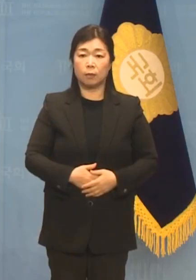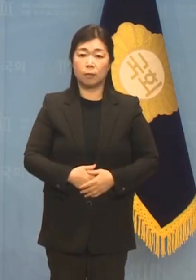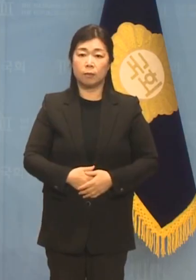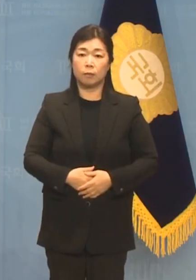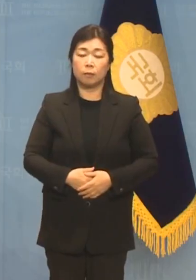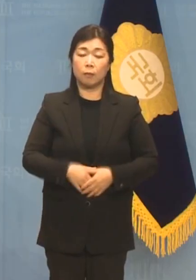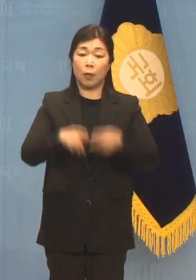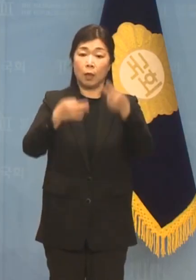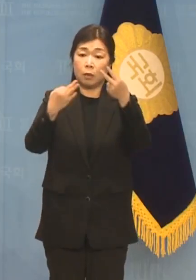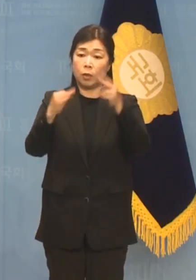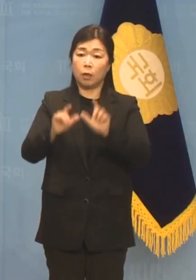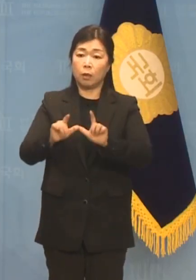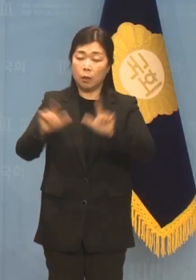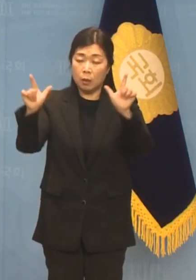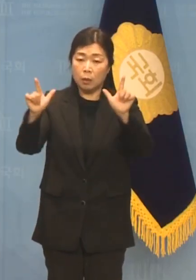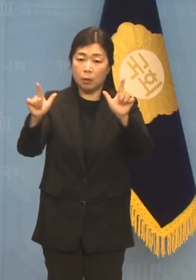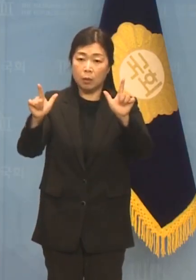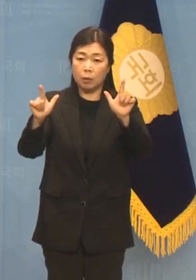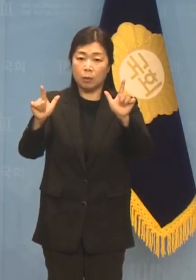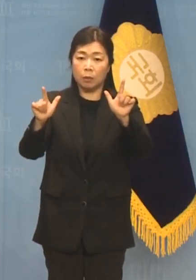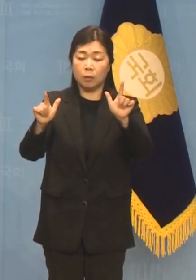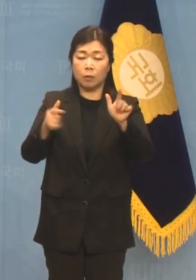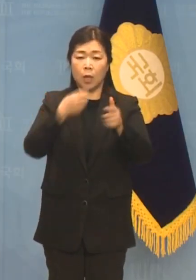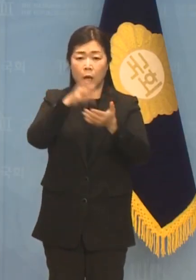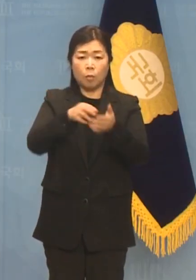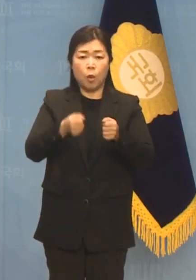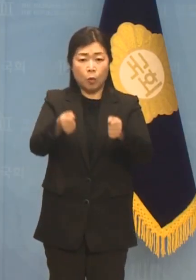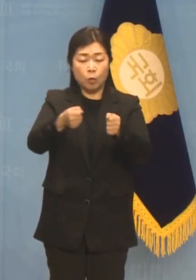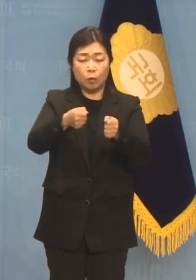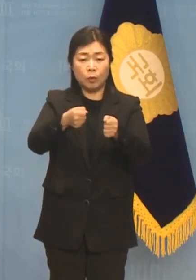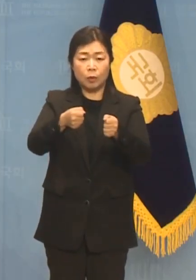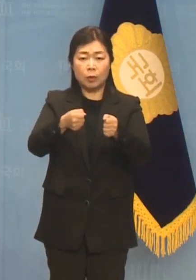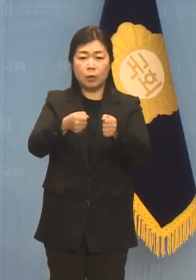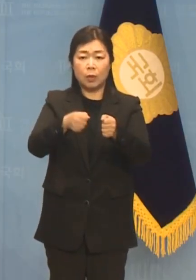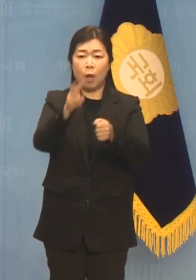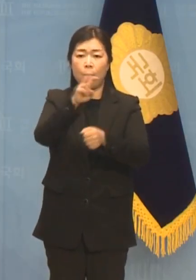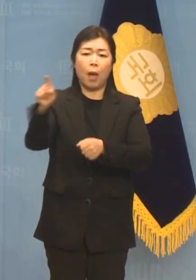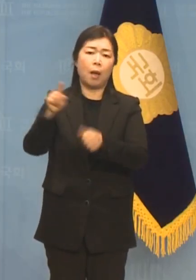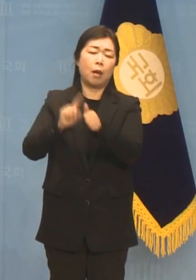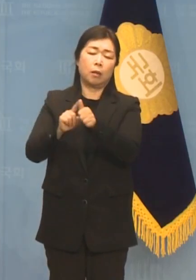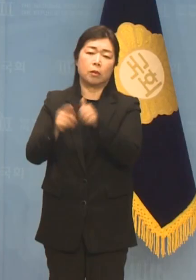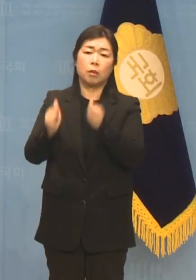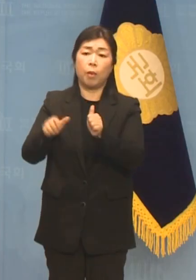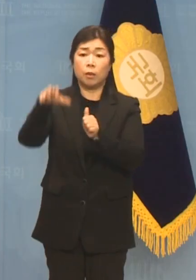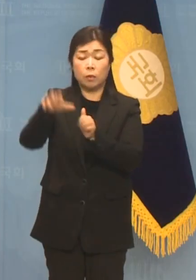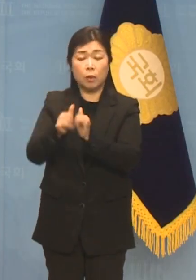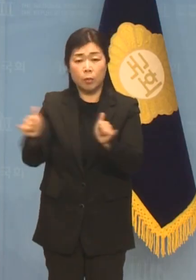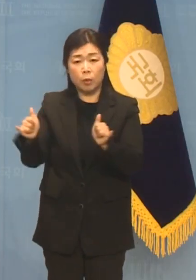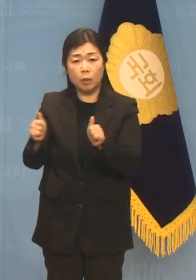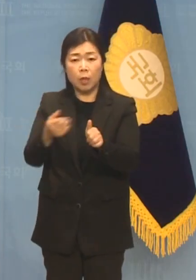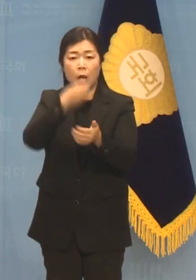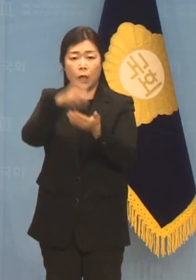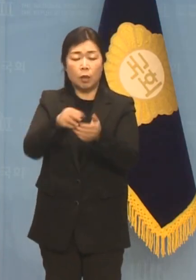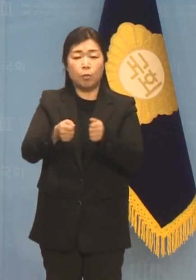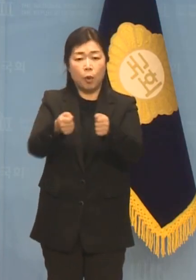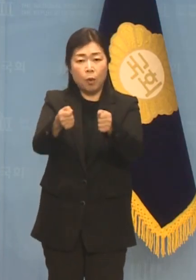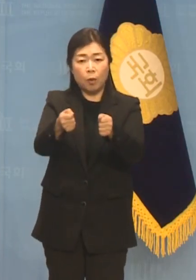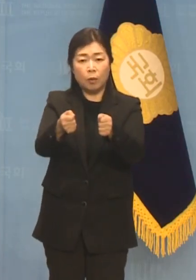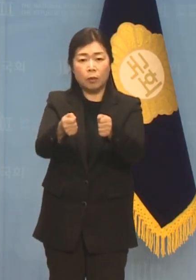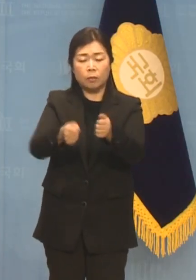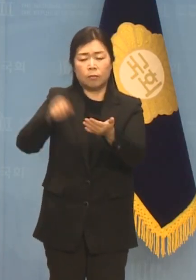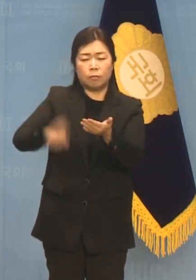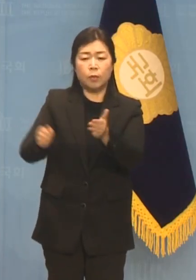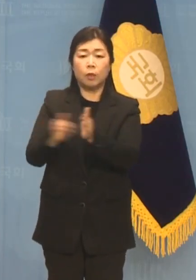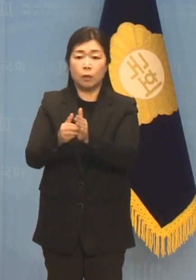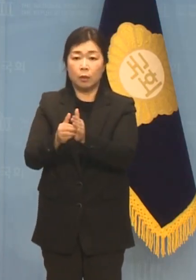마은영 임명 촉구 결의안을 일방적으로 통과시켰습니다. 설마 이를 빌미로 추가 임명을 획책하는